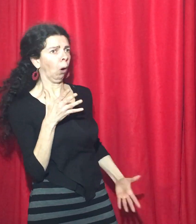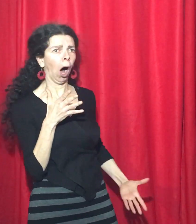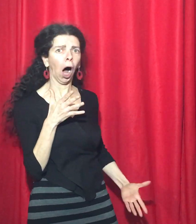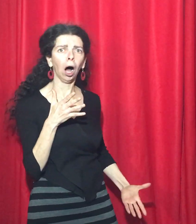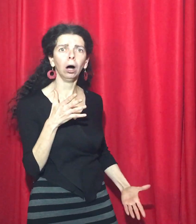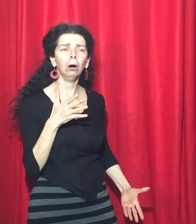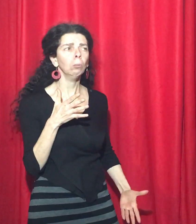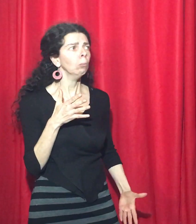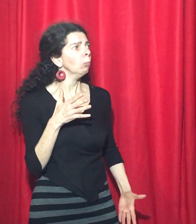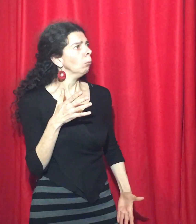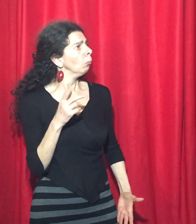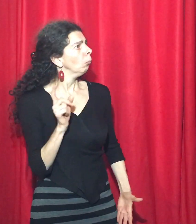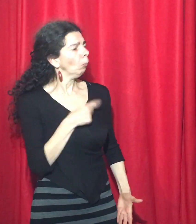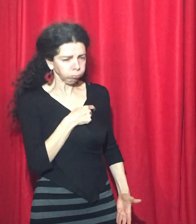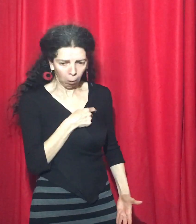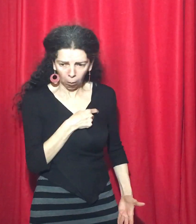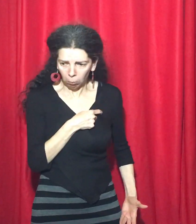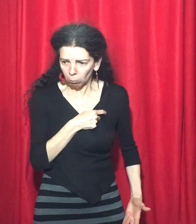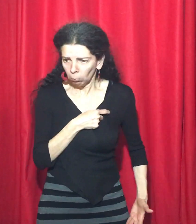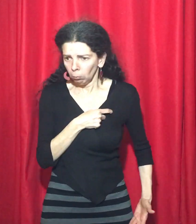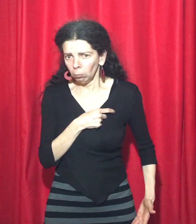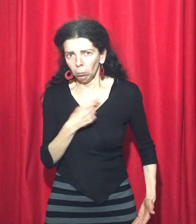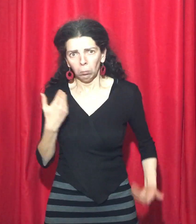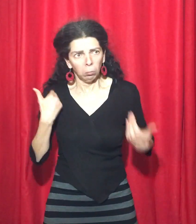Jules ne souriait plus, il était vexé.